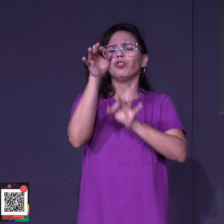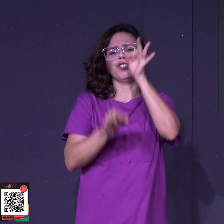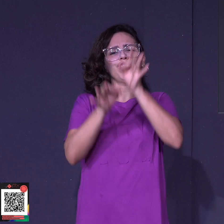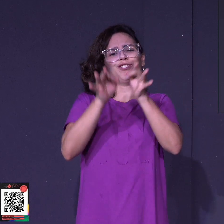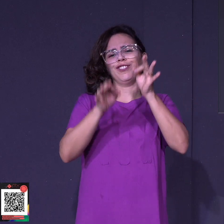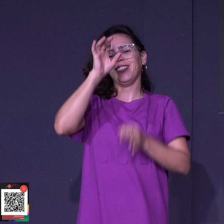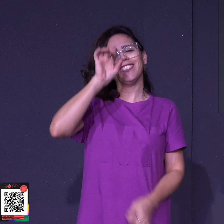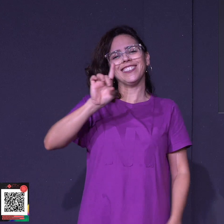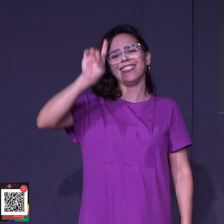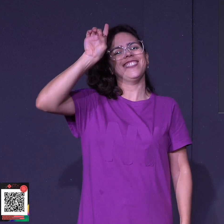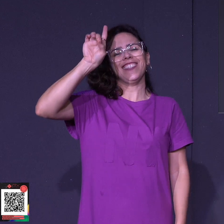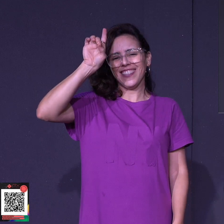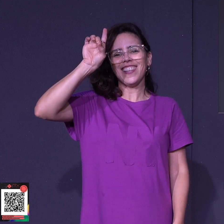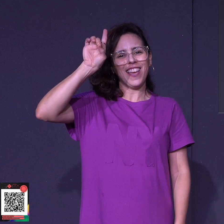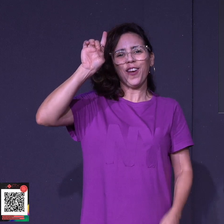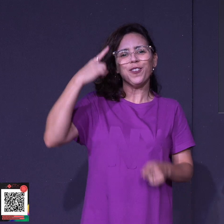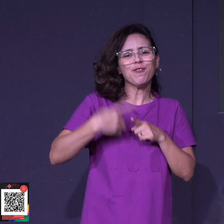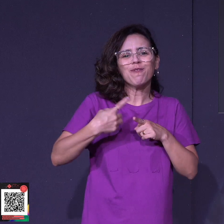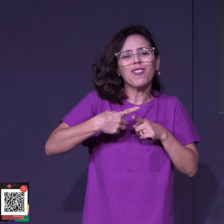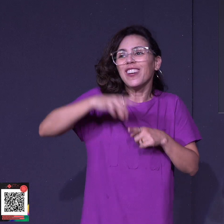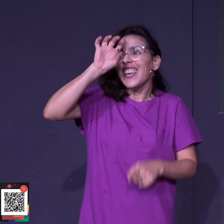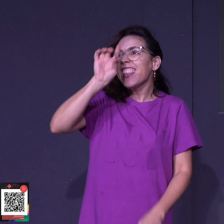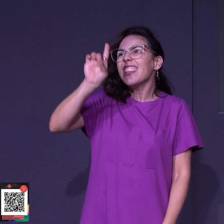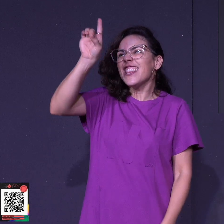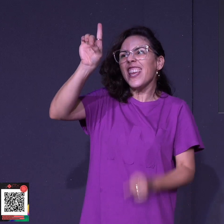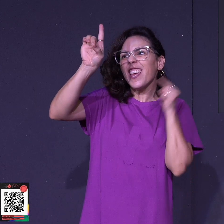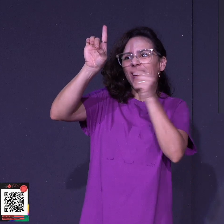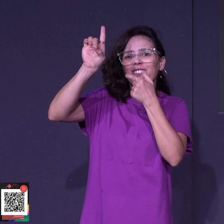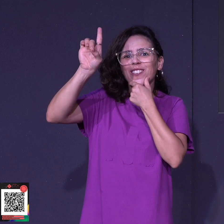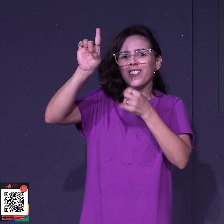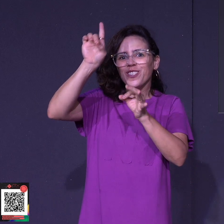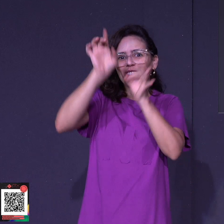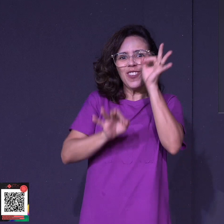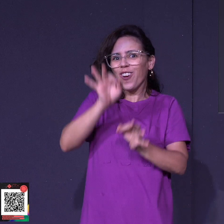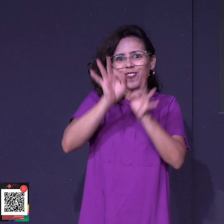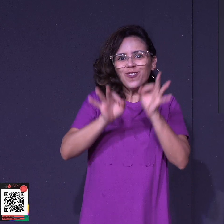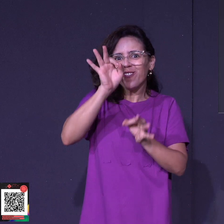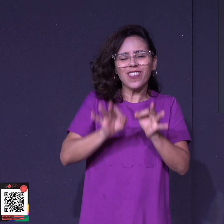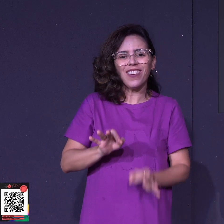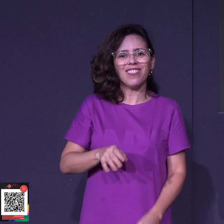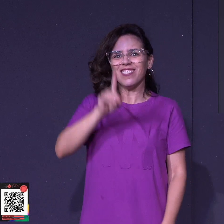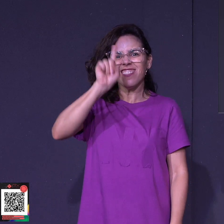porque Deus é o próprio juiz.